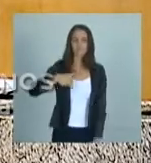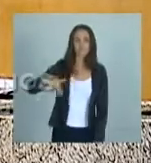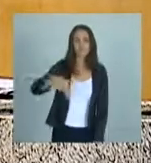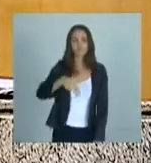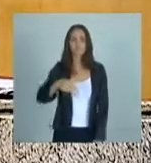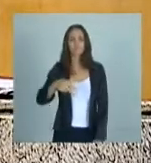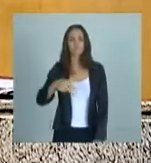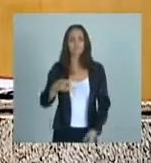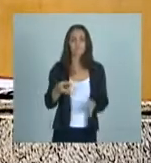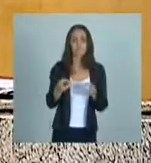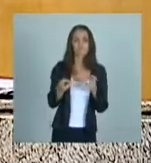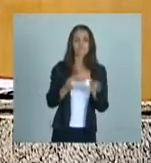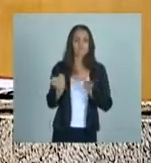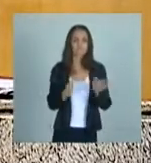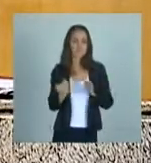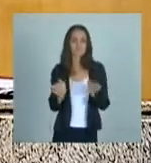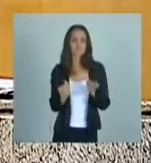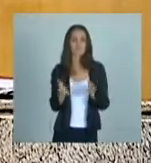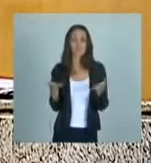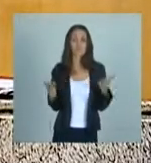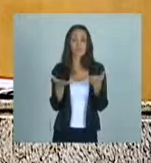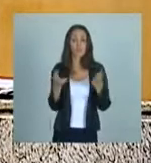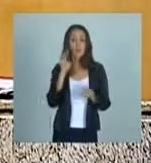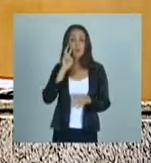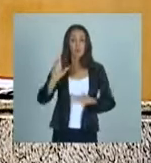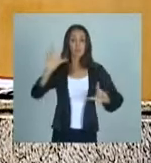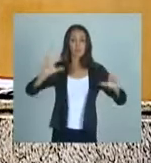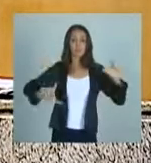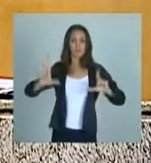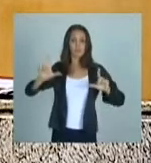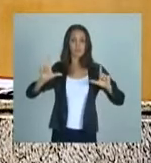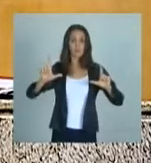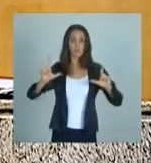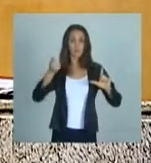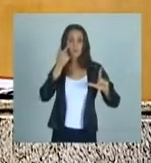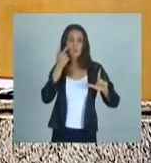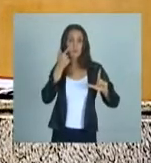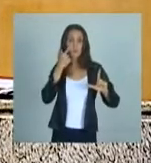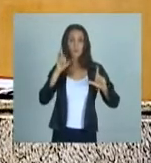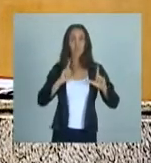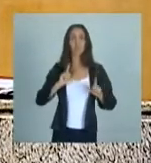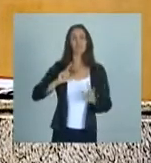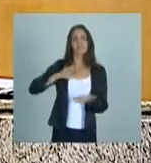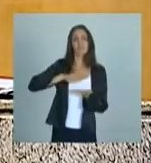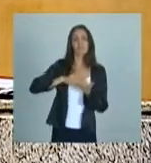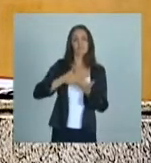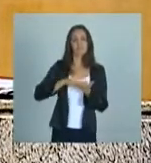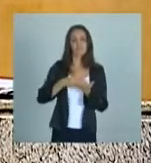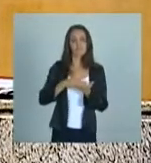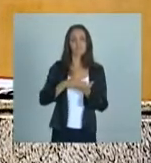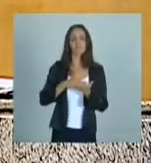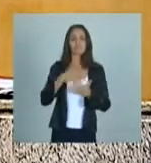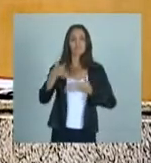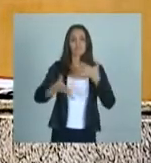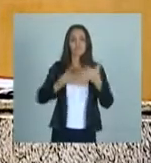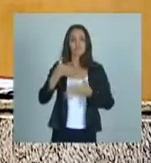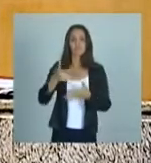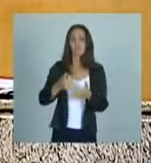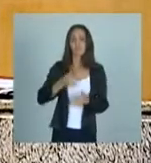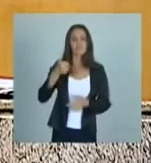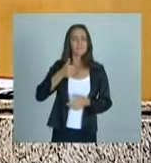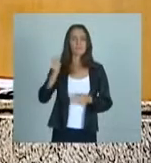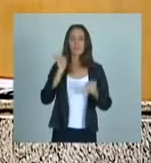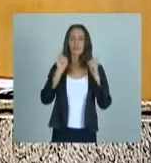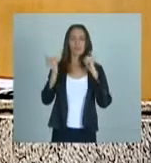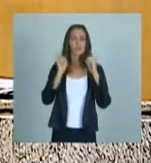hoje, agora, neste momento, é só olhar para aquela televisãozinha. Nós estamos tendo a primeira sessão com